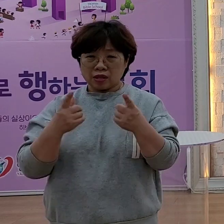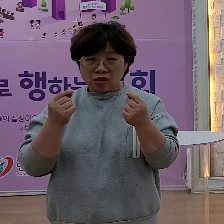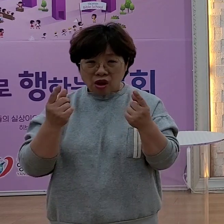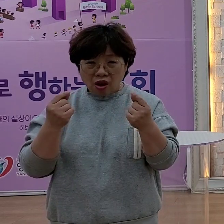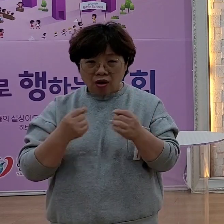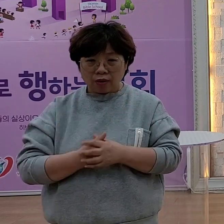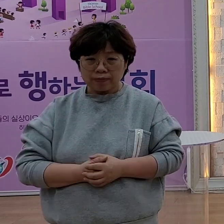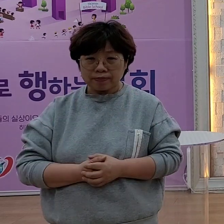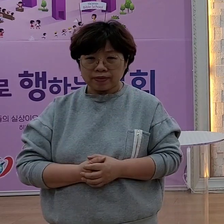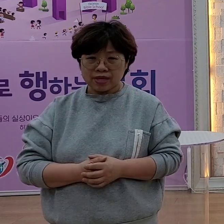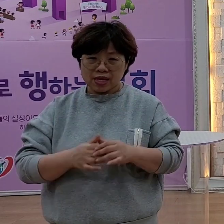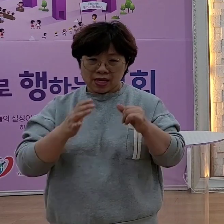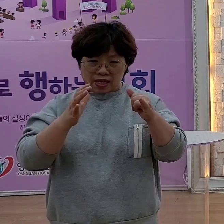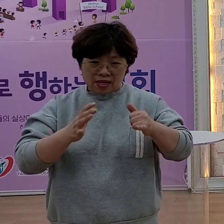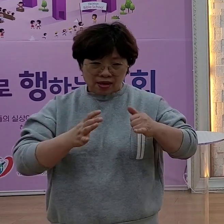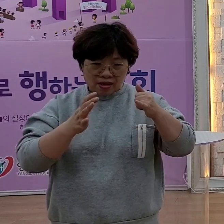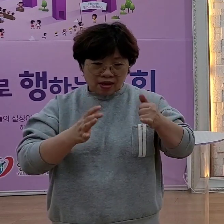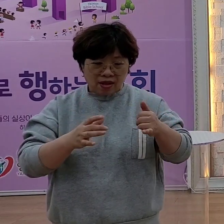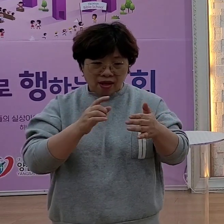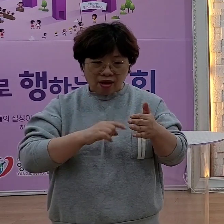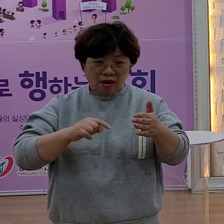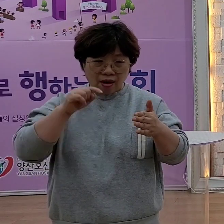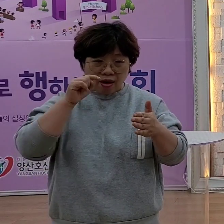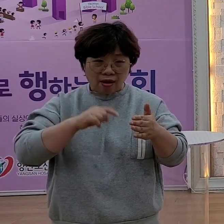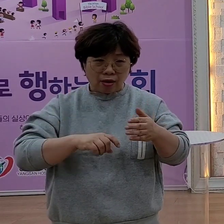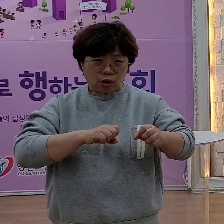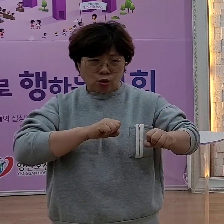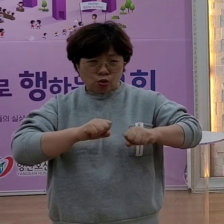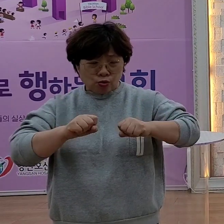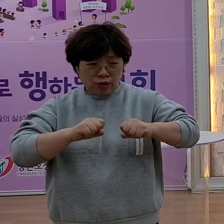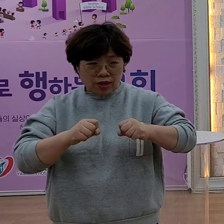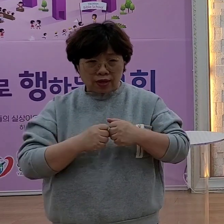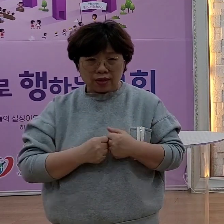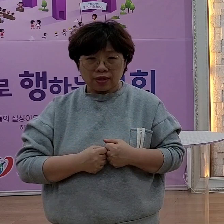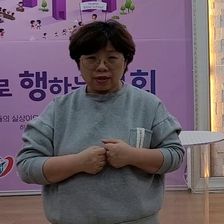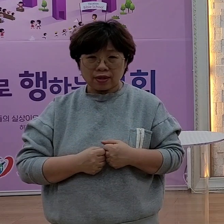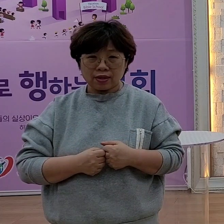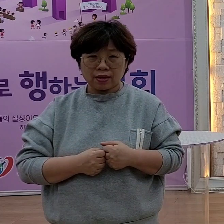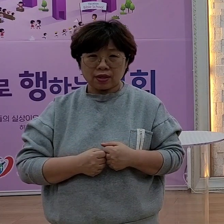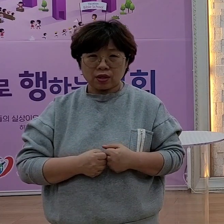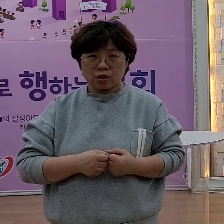이렇게, 그러니까 이 세상에 이 움직이는 이